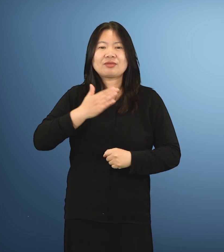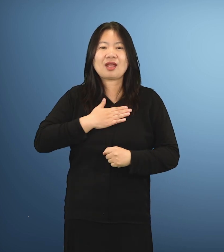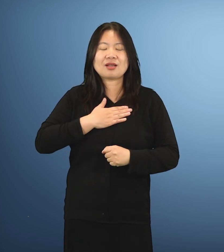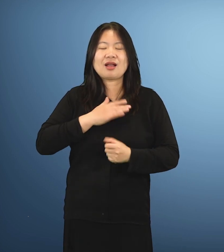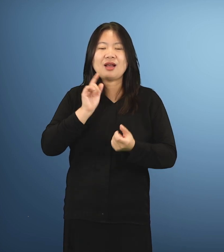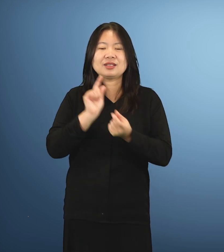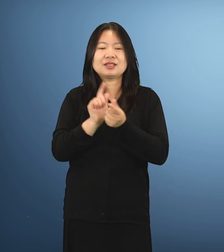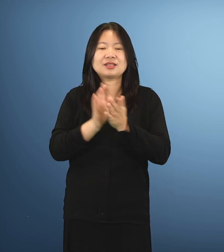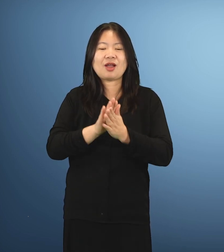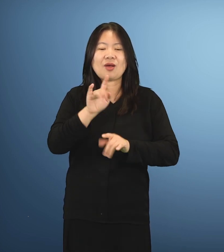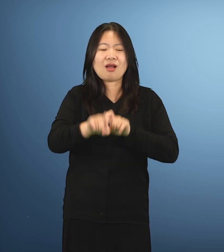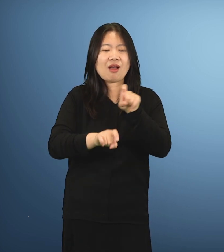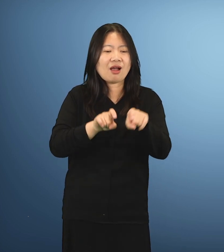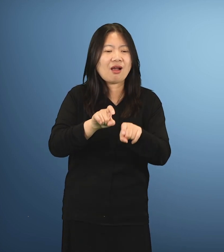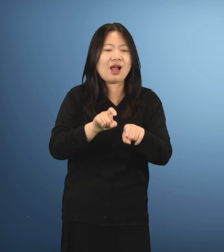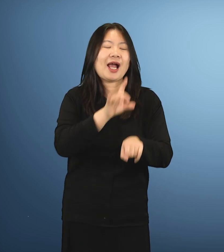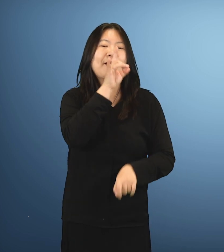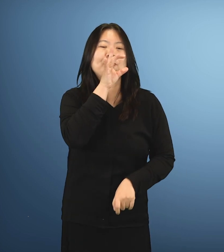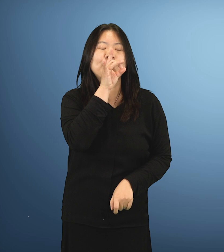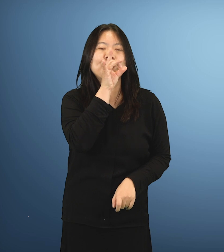가는 사람은 안 돼요.